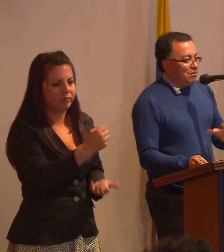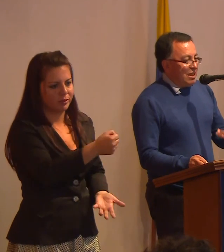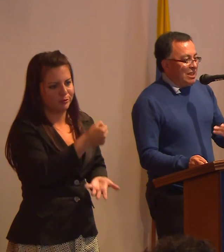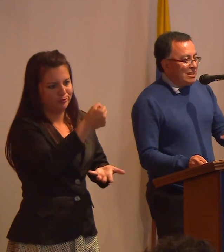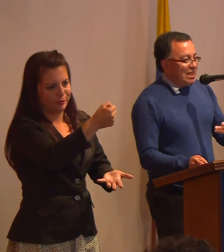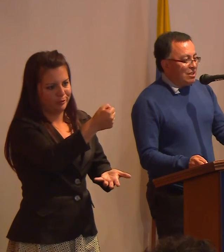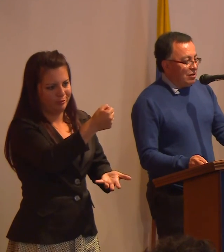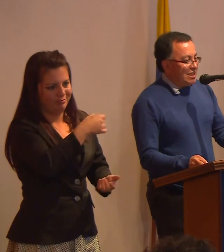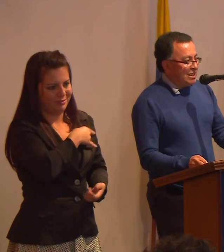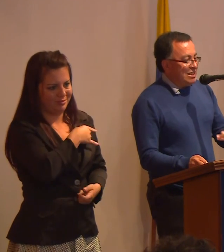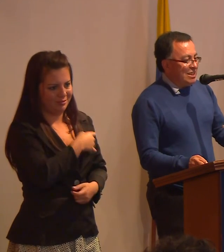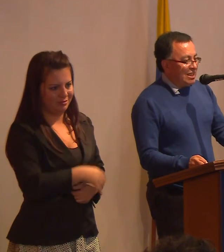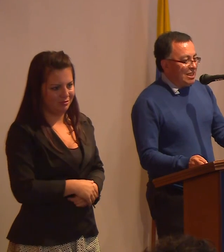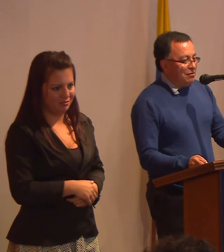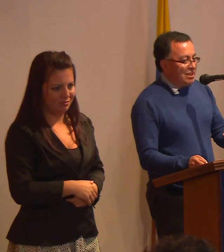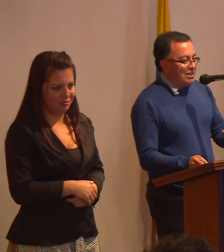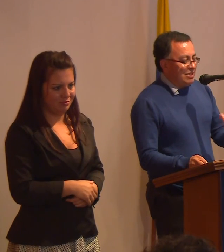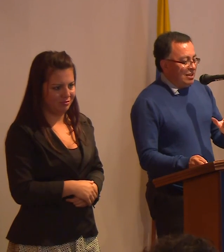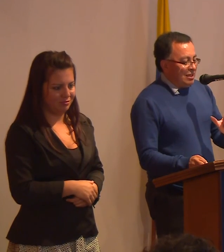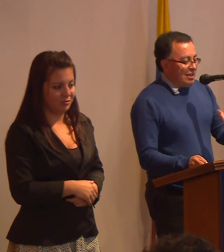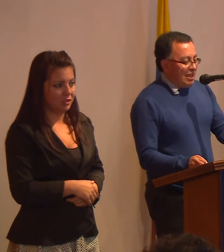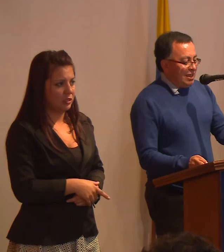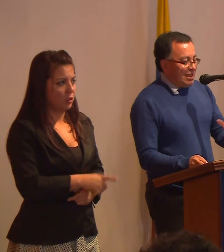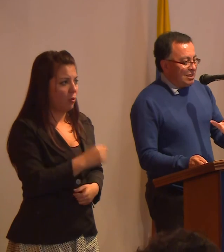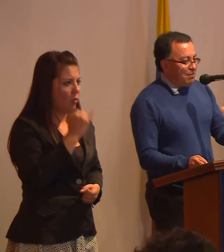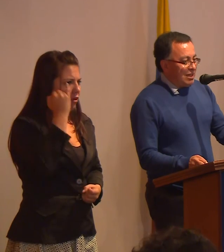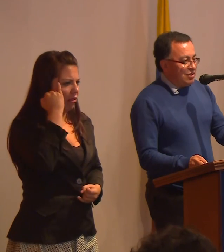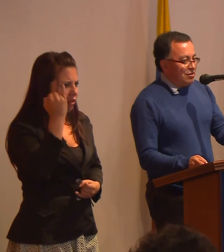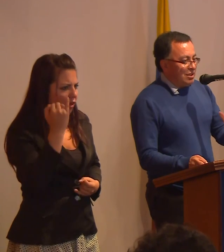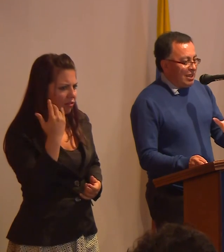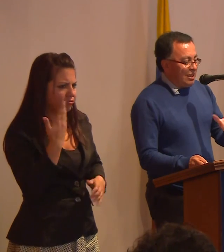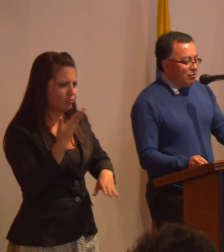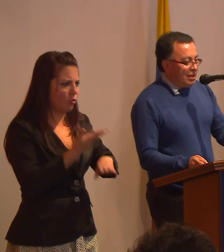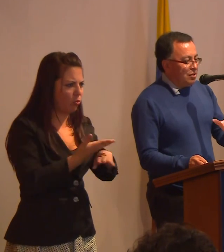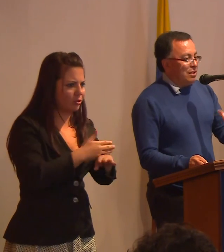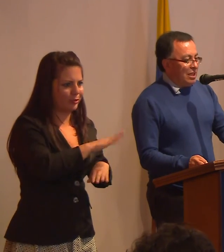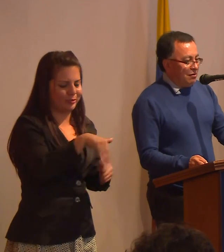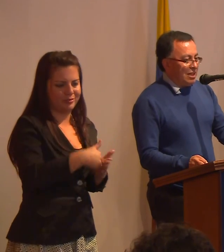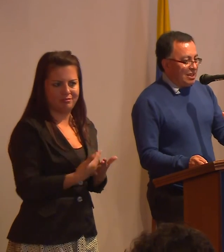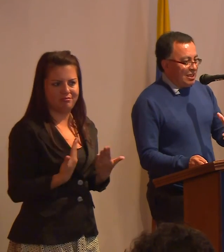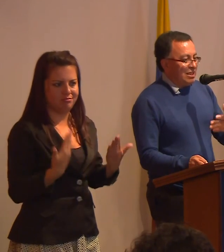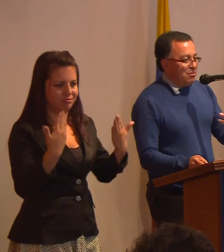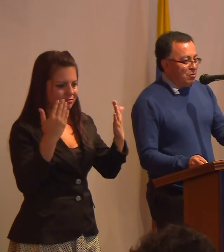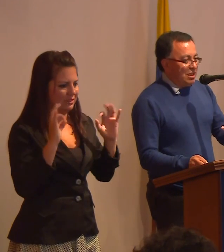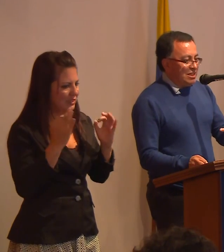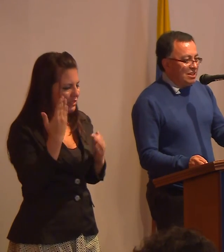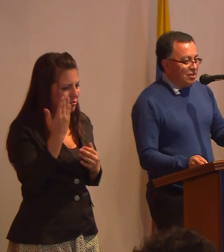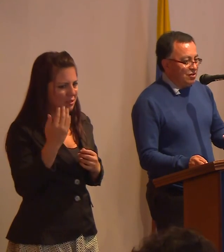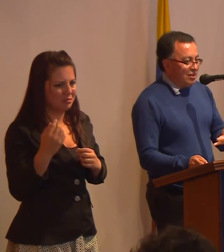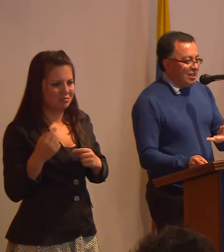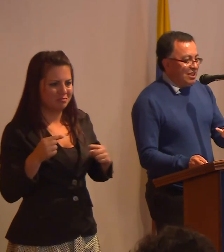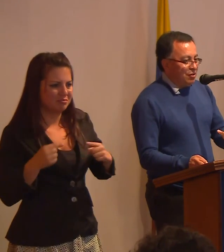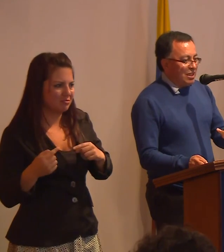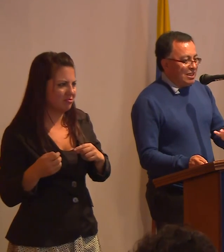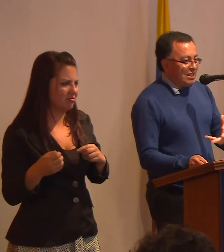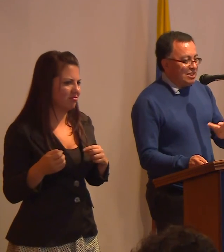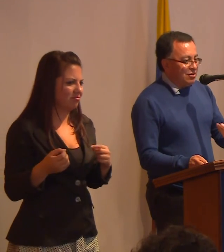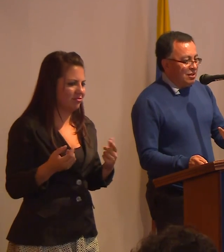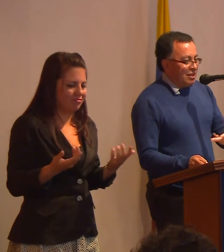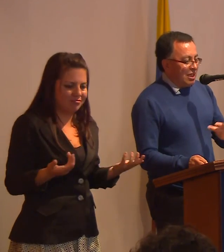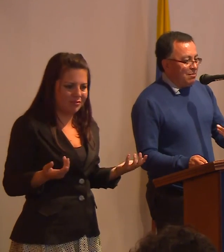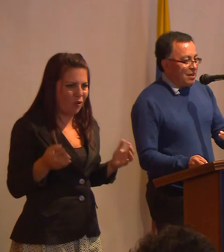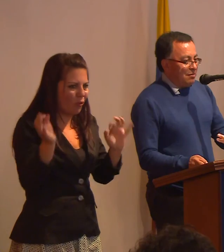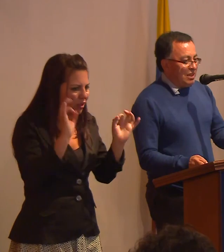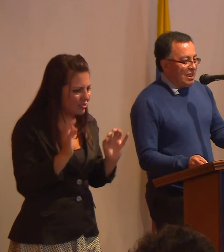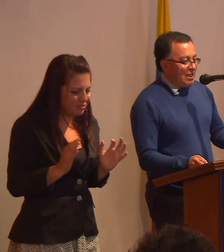creo que bienvenidas sean todas las iniciativas de espacios de encuentro, de debate, de movilización, de